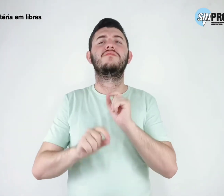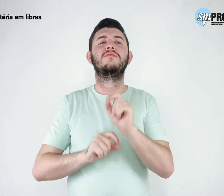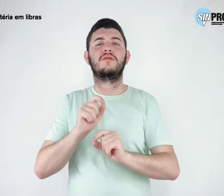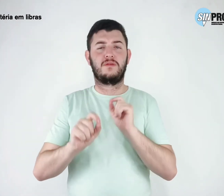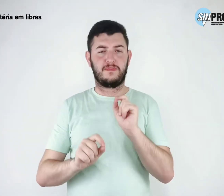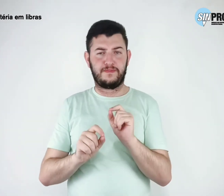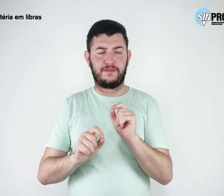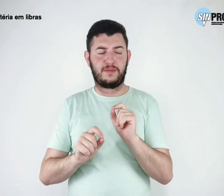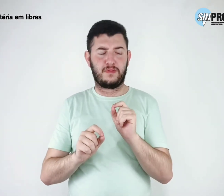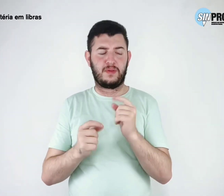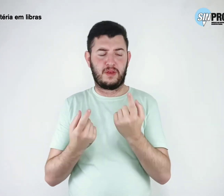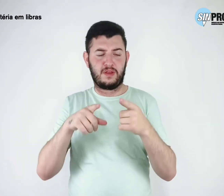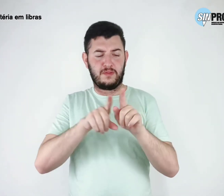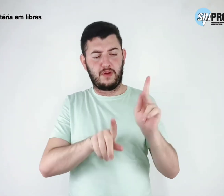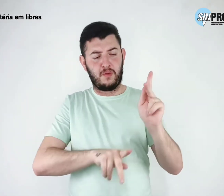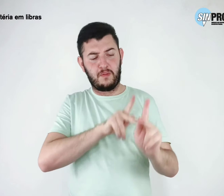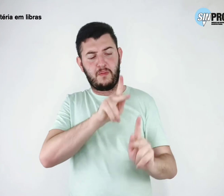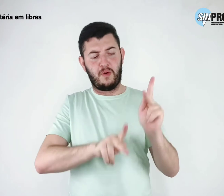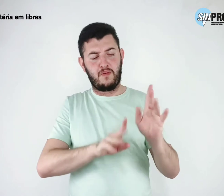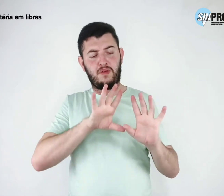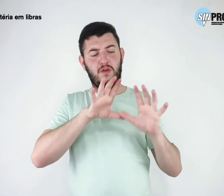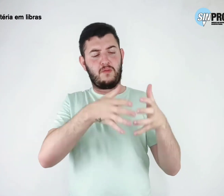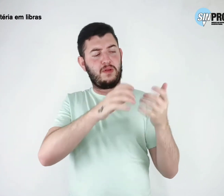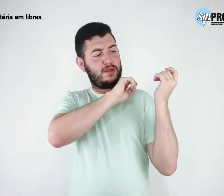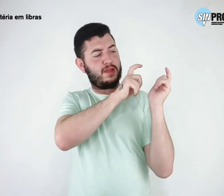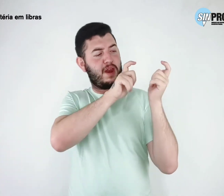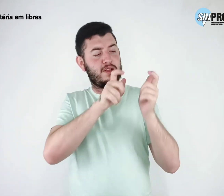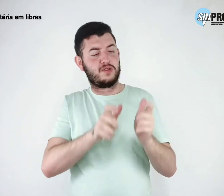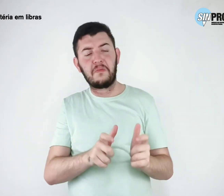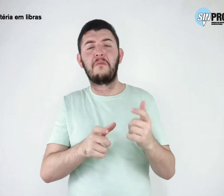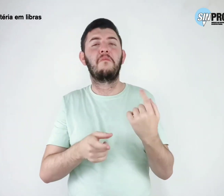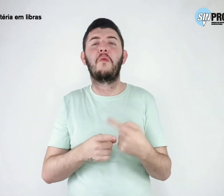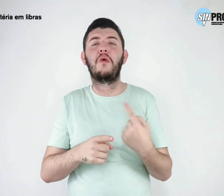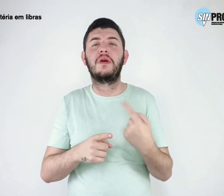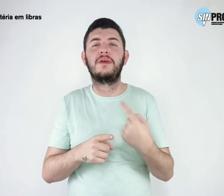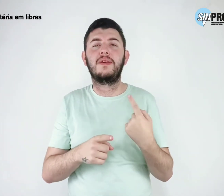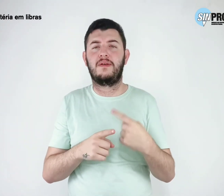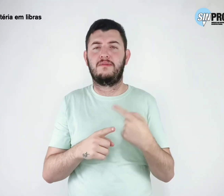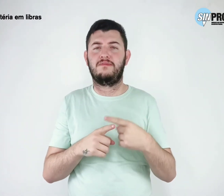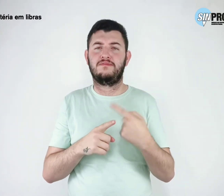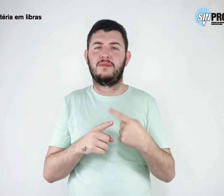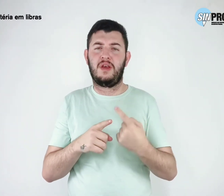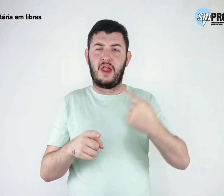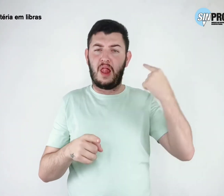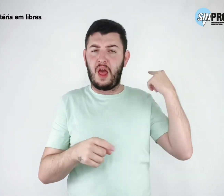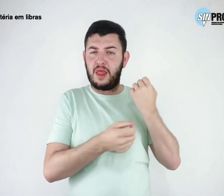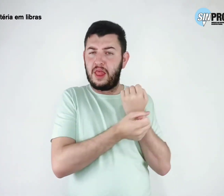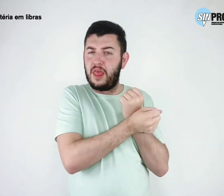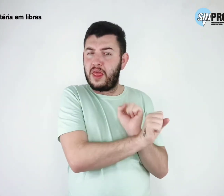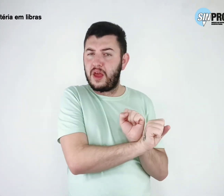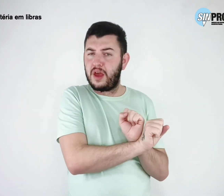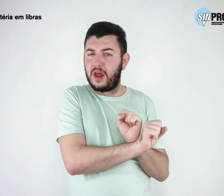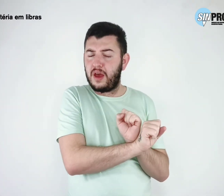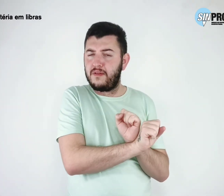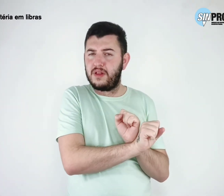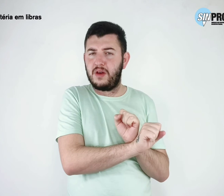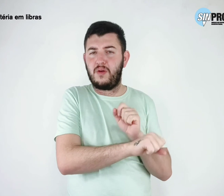os povos e comunidades tradicionais, porque, desde a escravidão, quando nossos